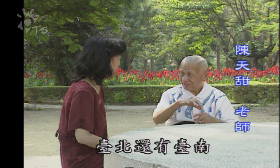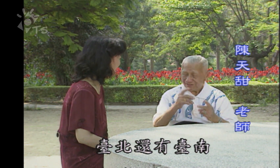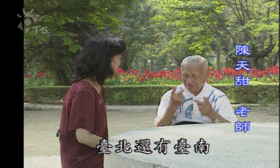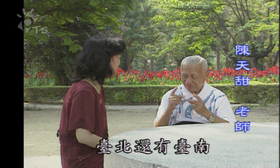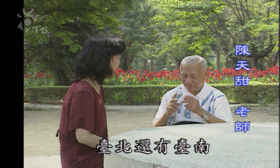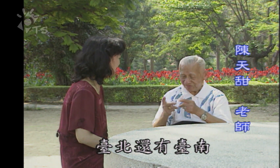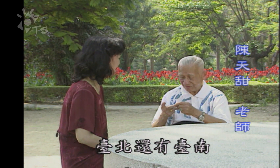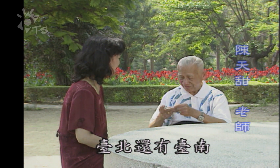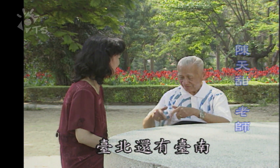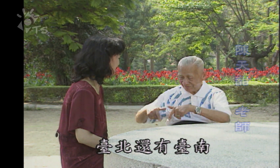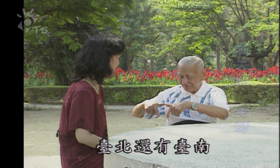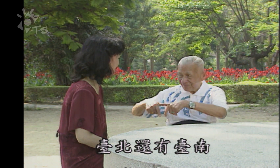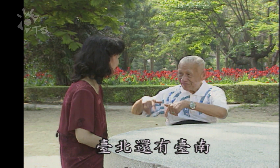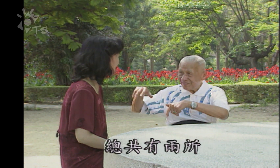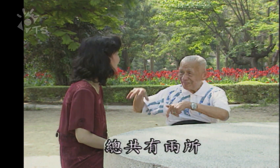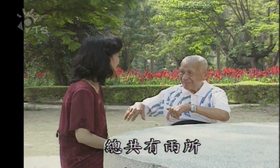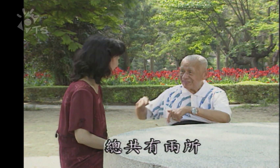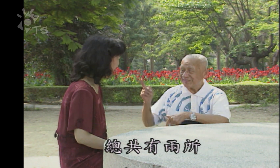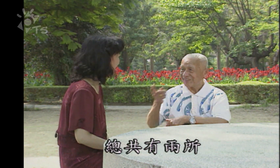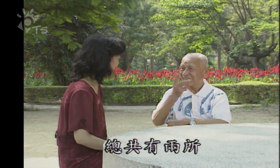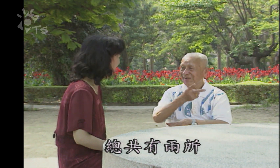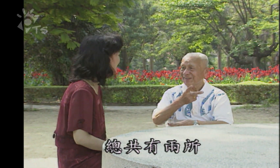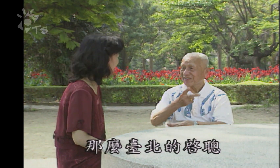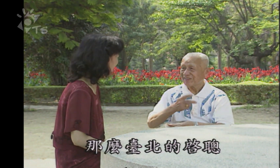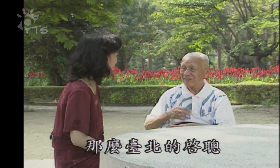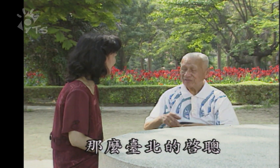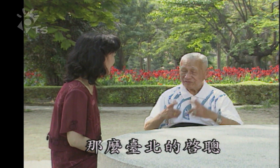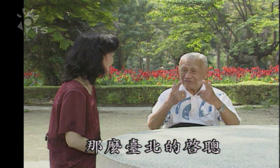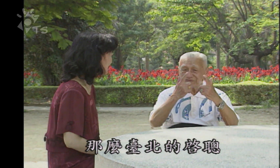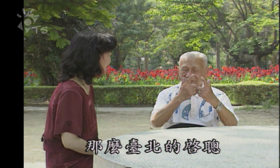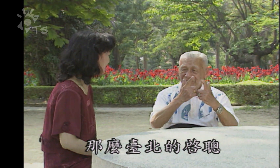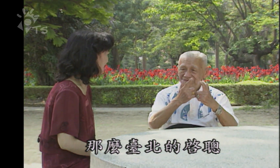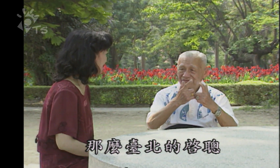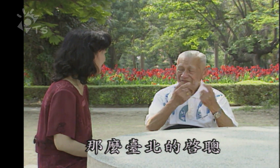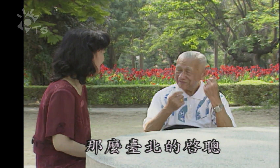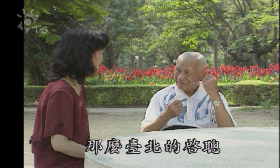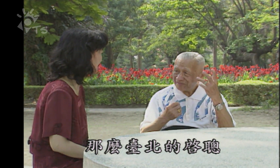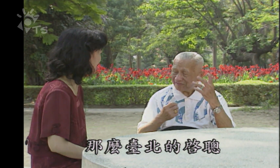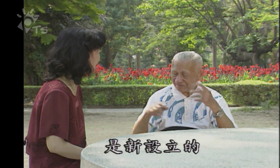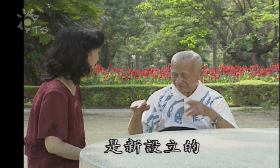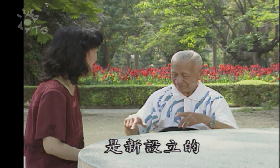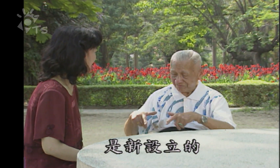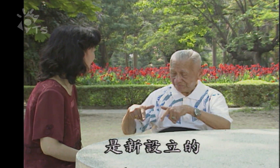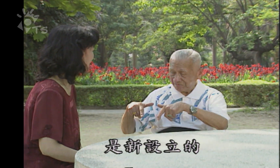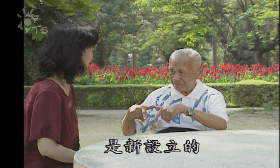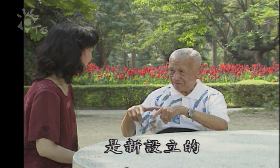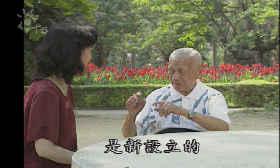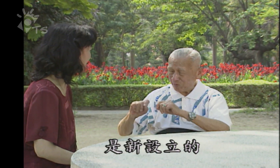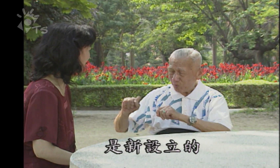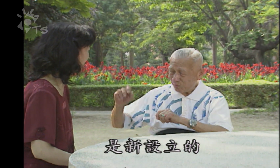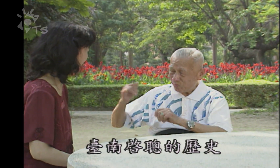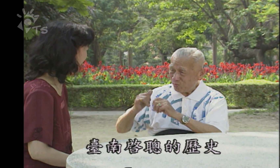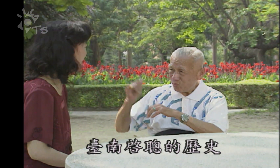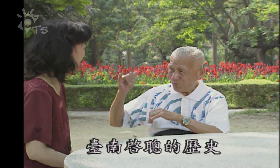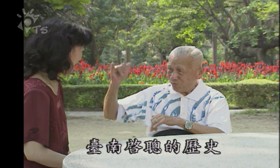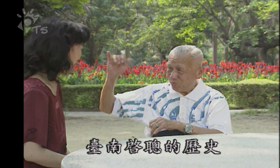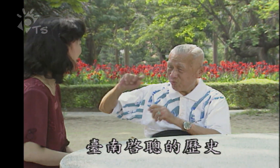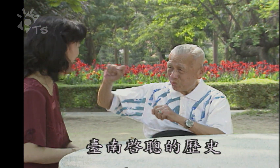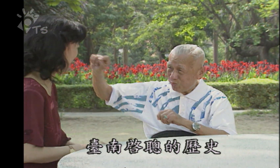台南，总共有两所。那么台北的启聪呢是新设立的，那台南启聪的历史比